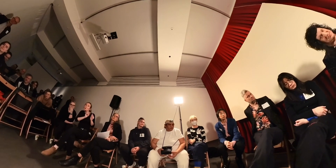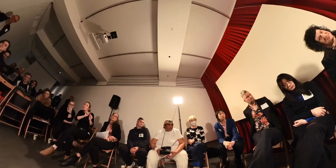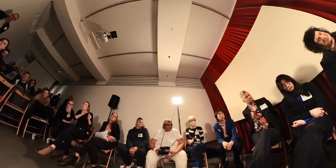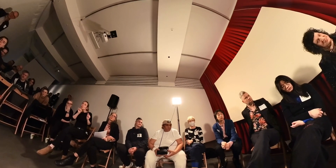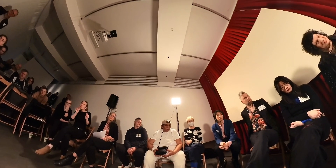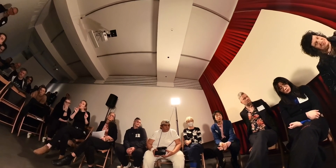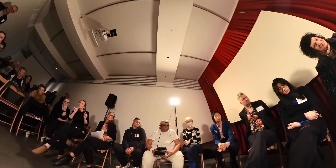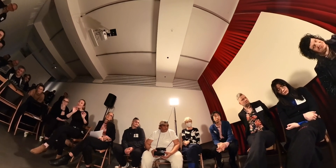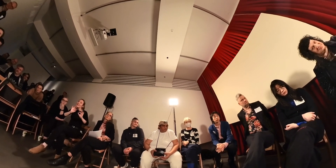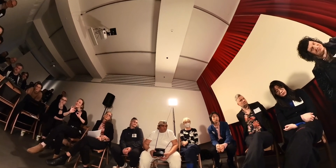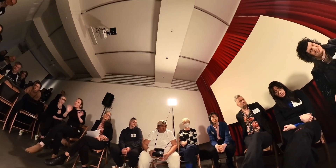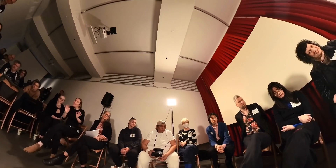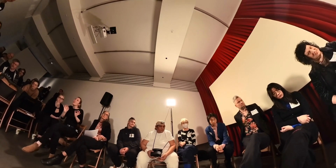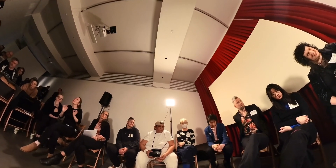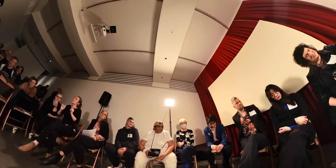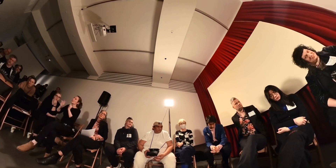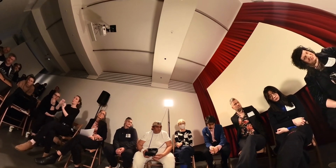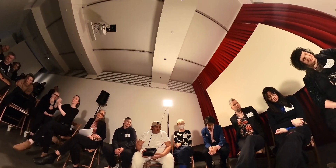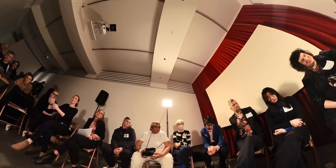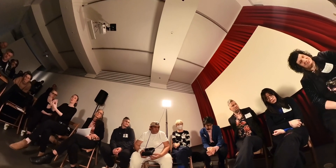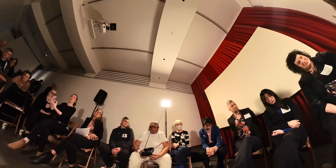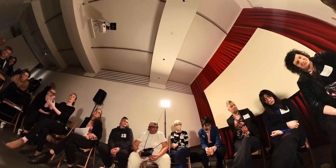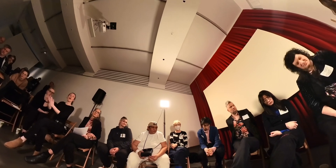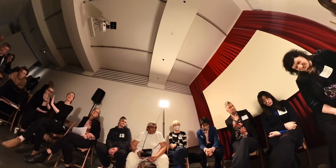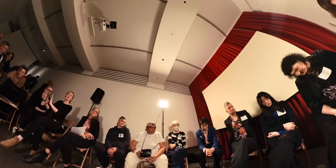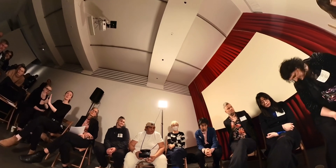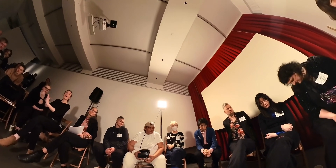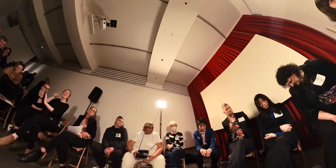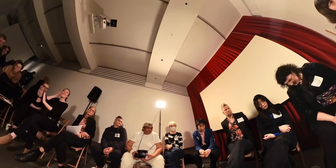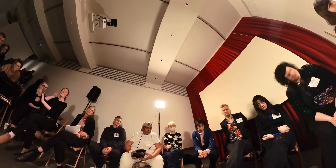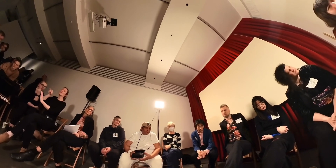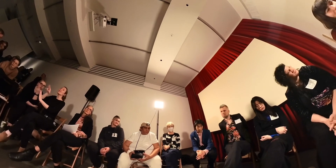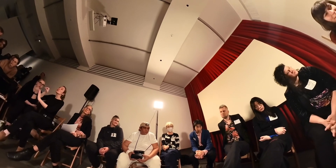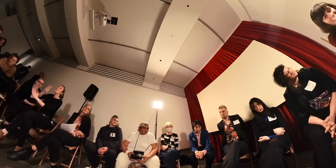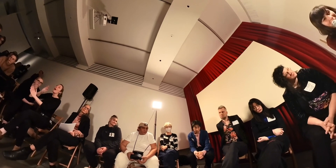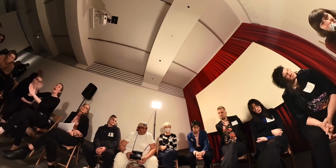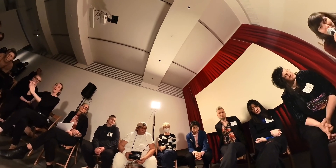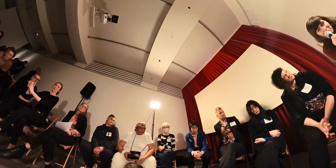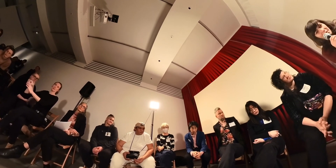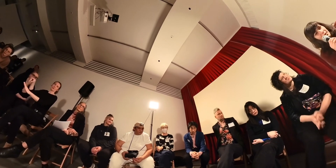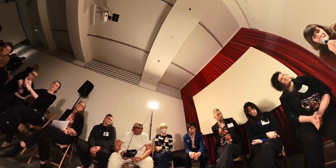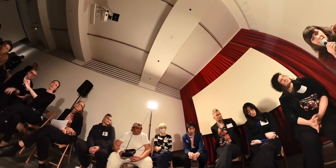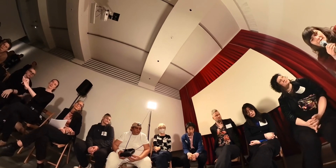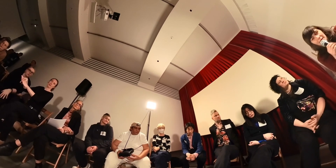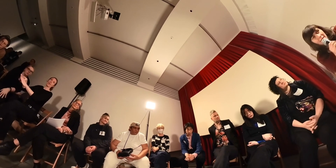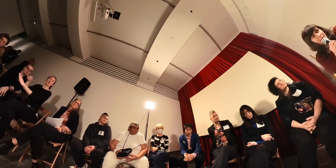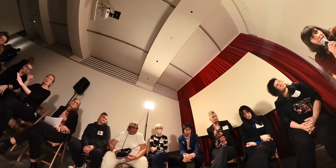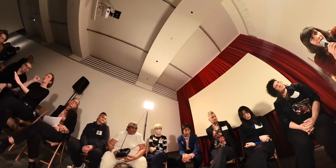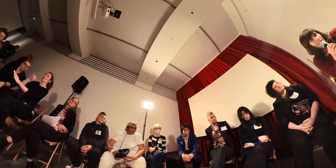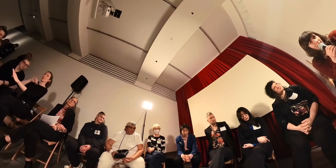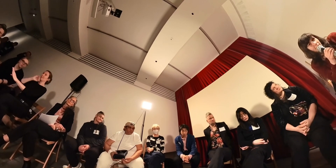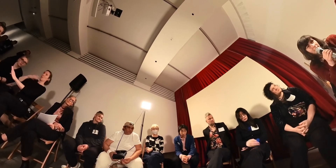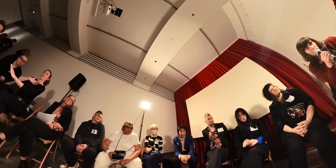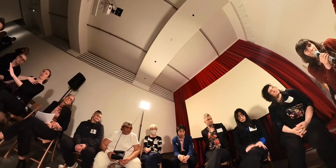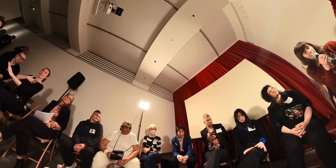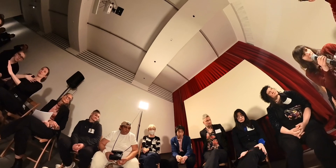člověk může čekat v tom prostoru, do kterého přijde za služby nebo za nějaké zpřístupnění. Některý z toho je